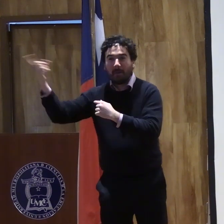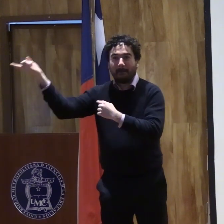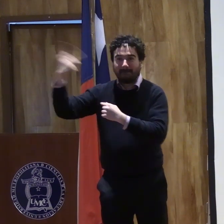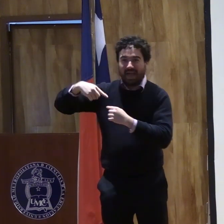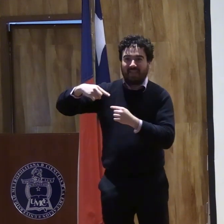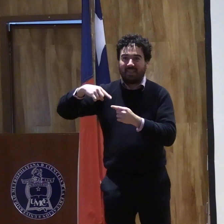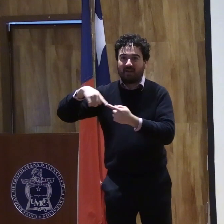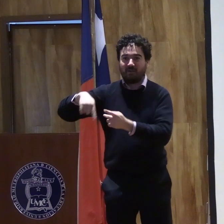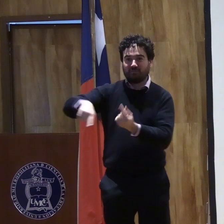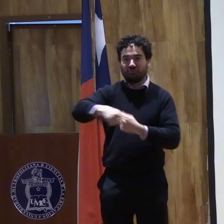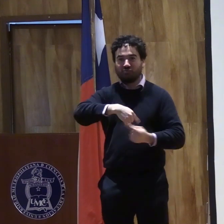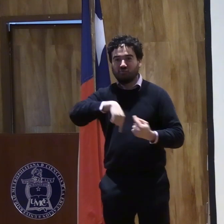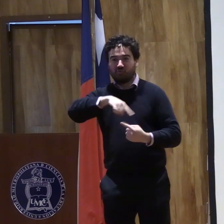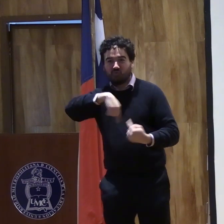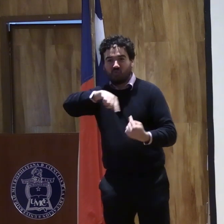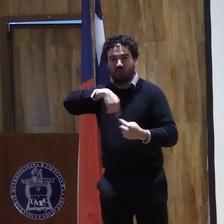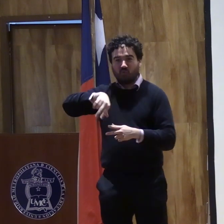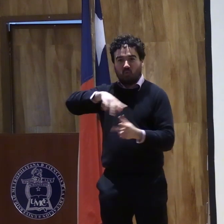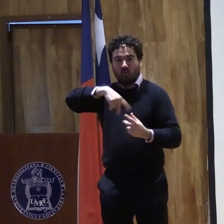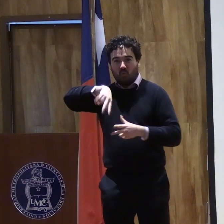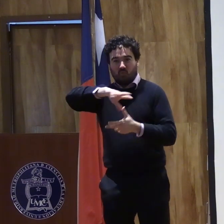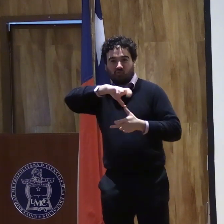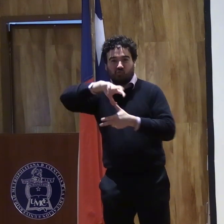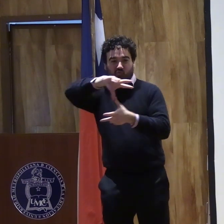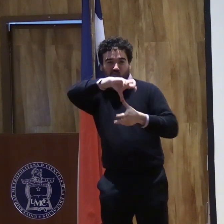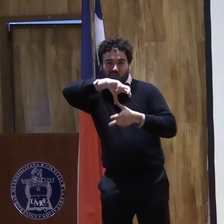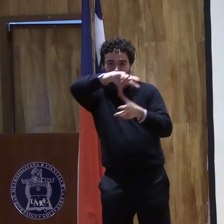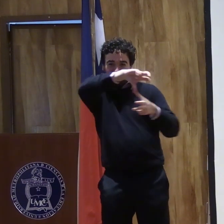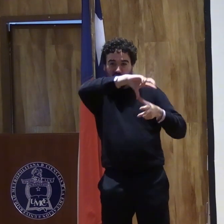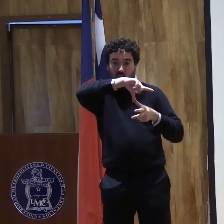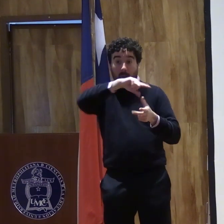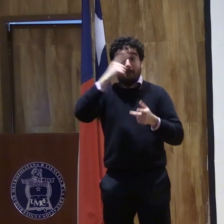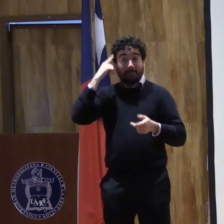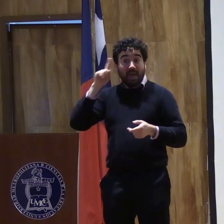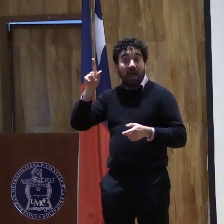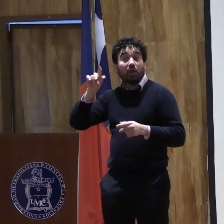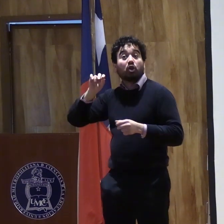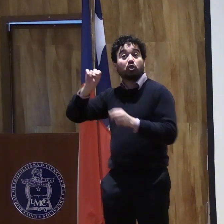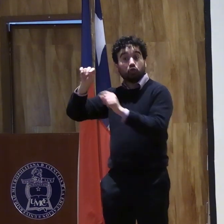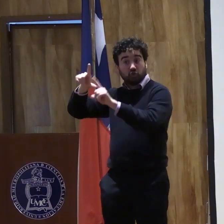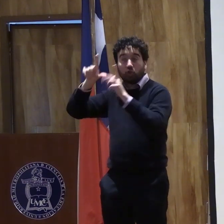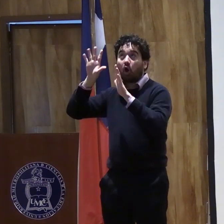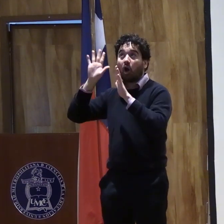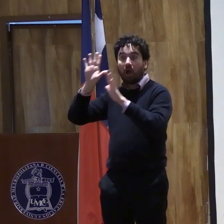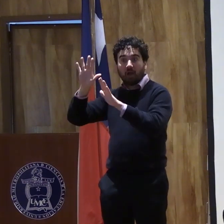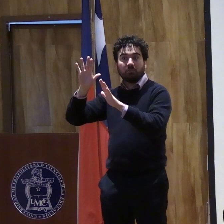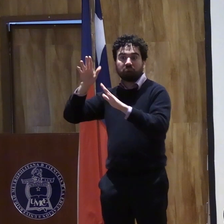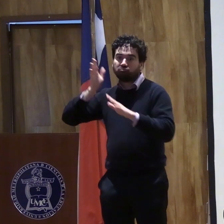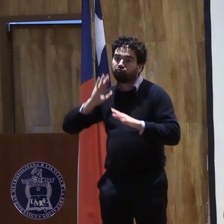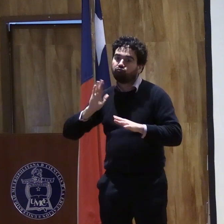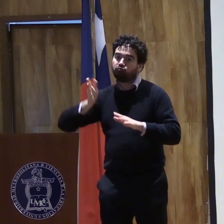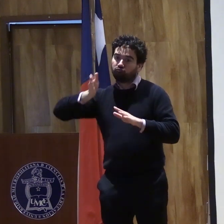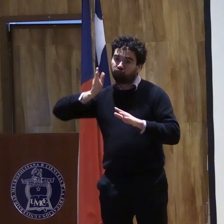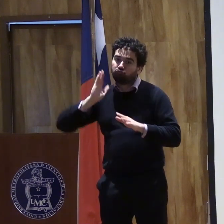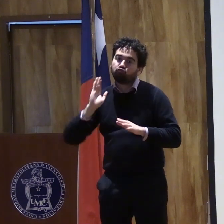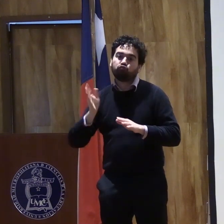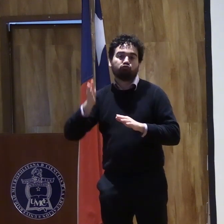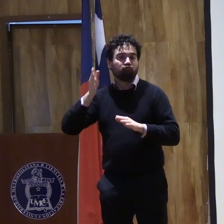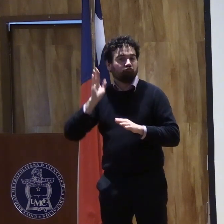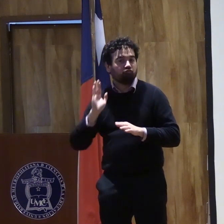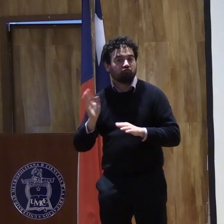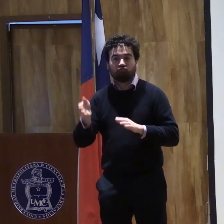acá. Pero el Sol es muy constante. Una cuestión que es maravillosa es